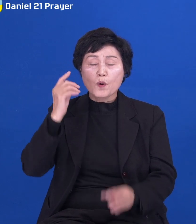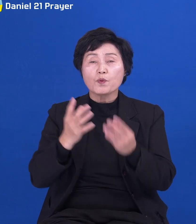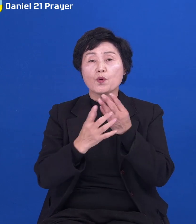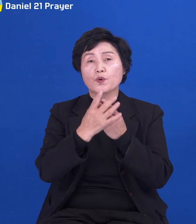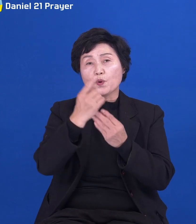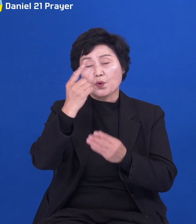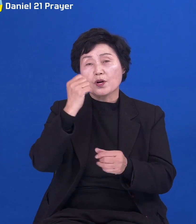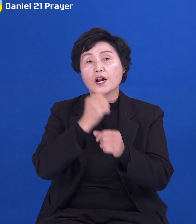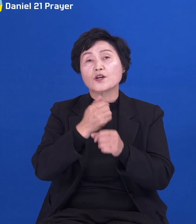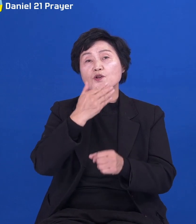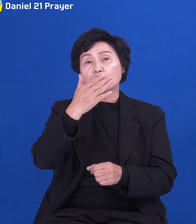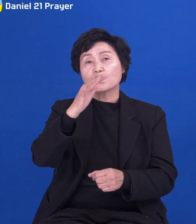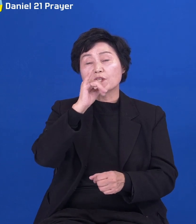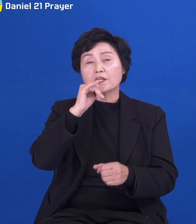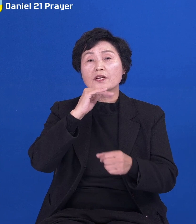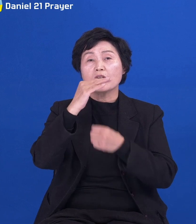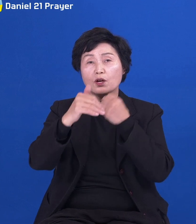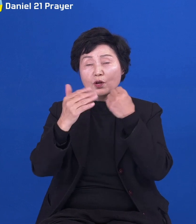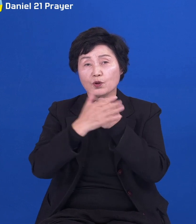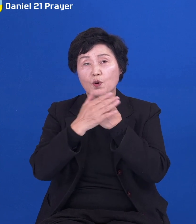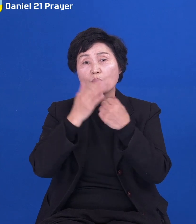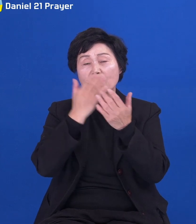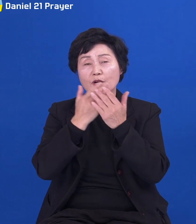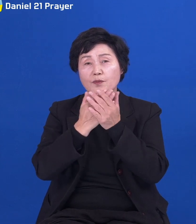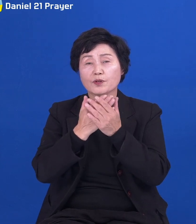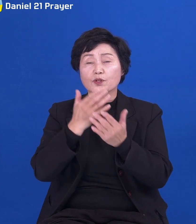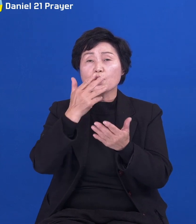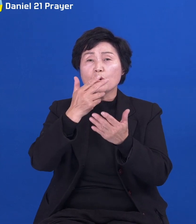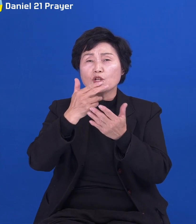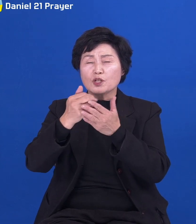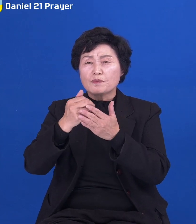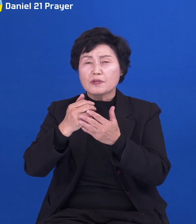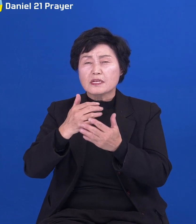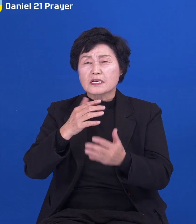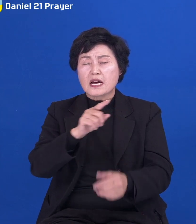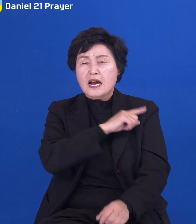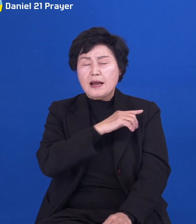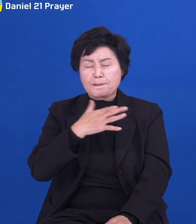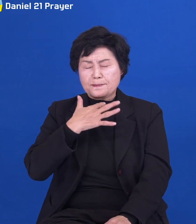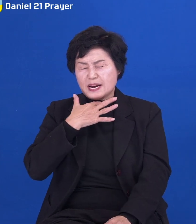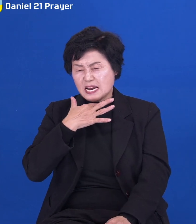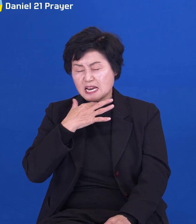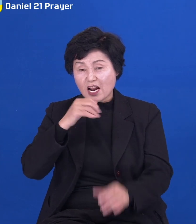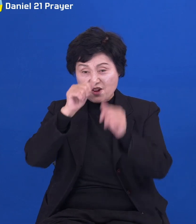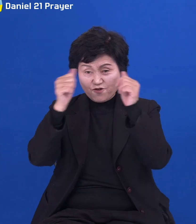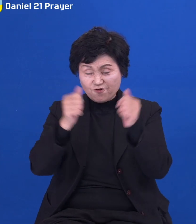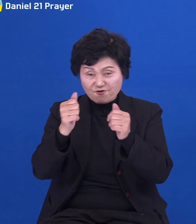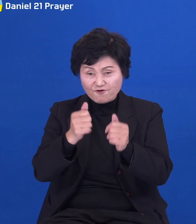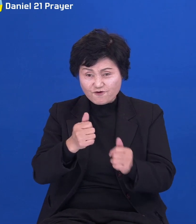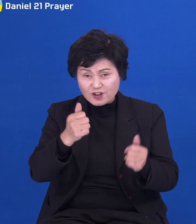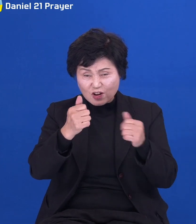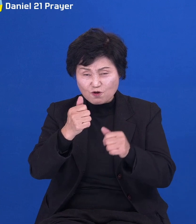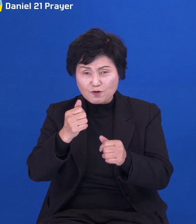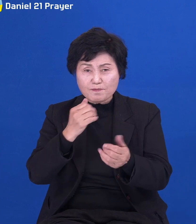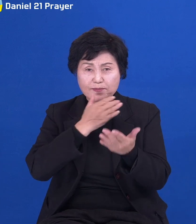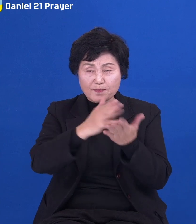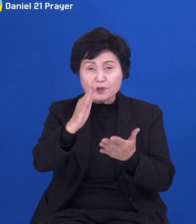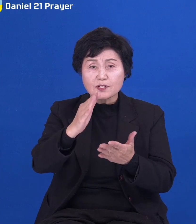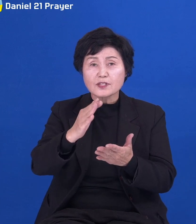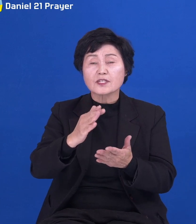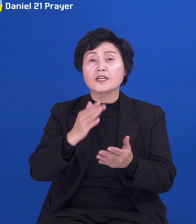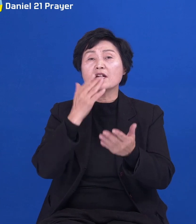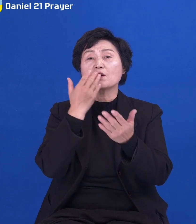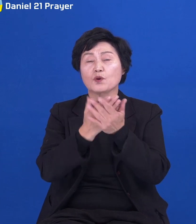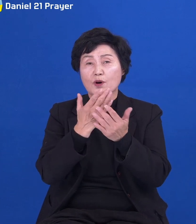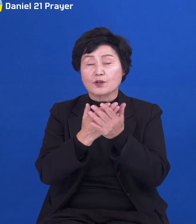주시옵소서. 주님께서 제일 싫어하시는 우상 숭배를 물리치게 하옵소서. 북한에 있는 3만 8천 개의 우상단지들을